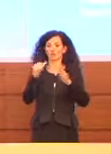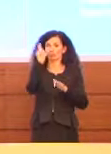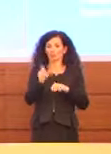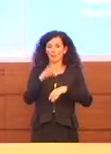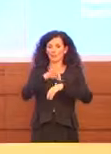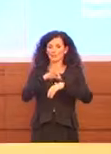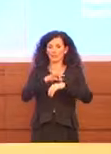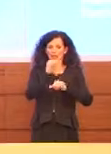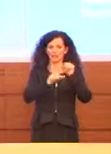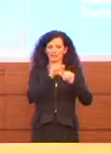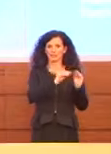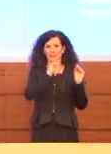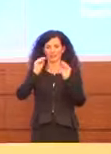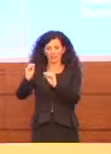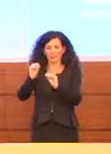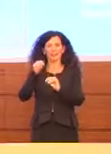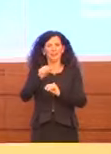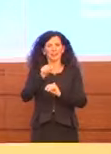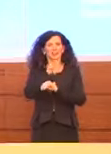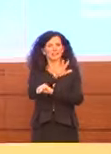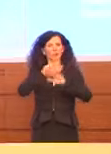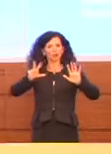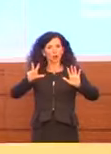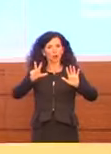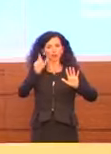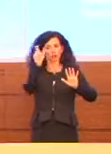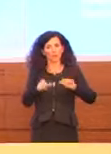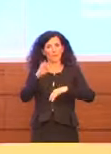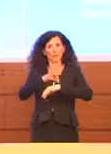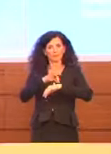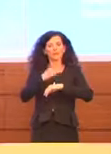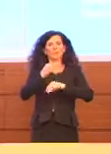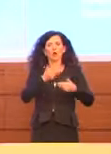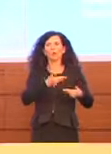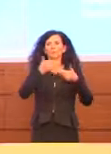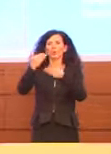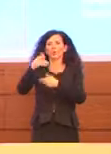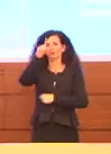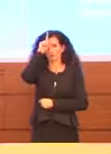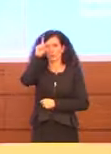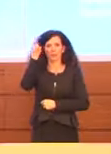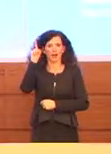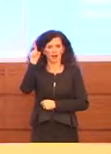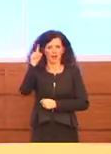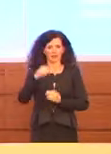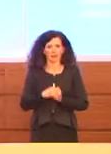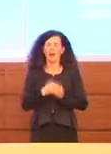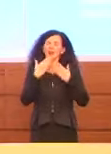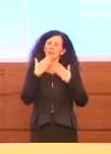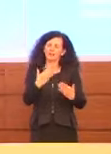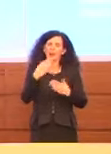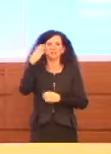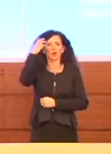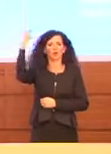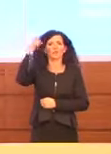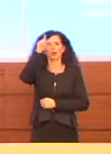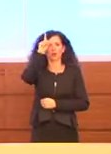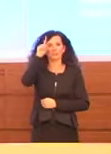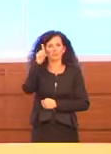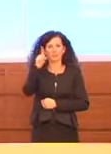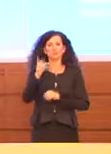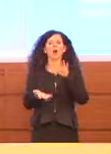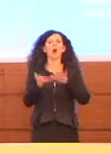e di questi 38 sono stati accolti in germania voglio ringraziare il governo tedesco le autorità